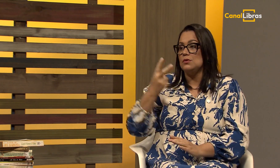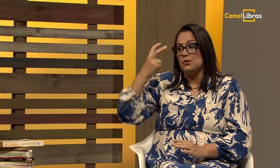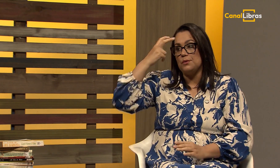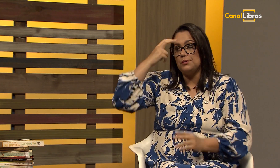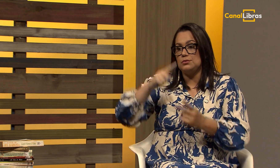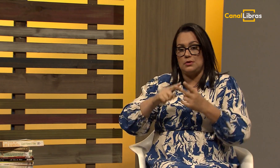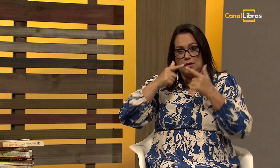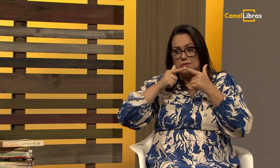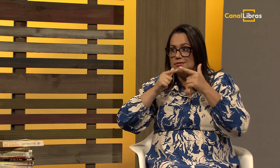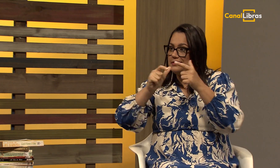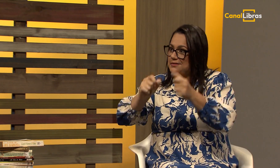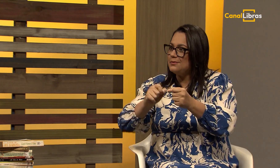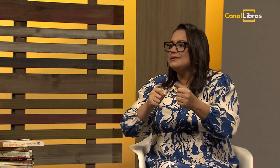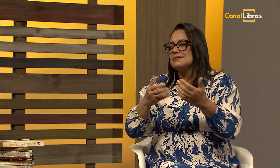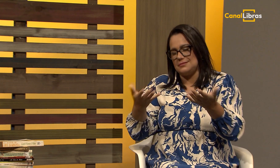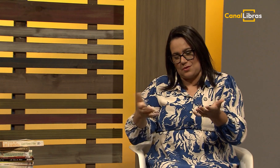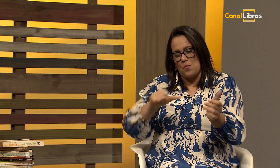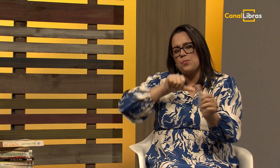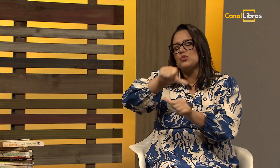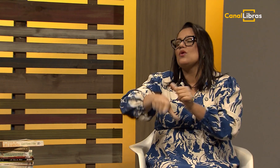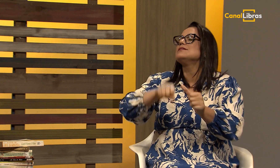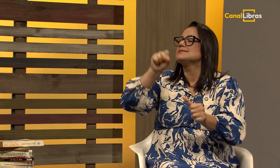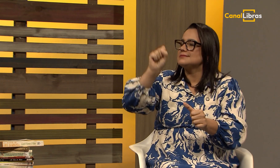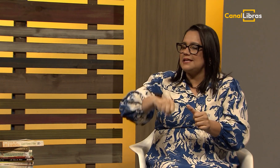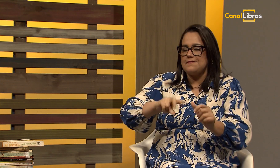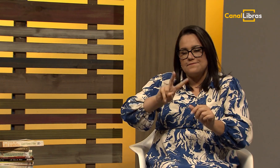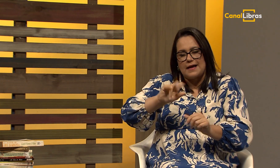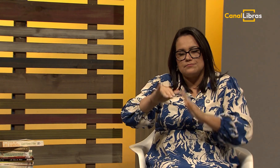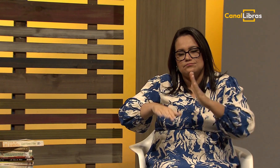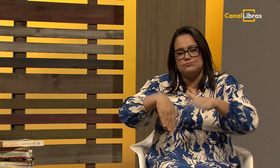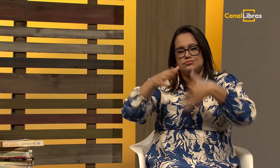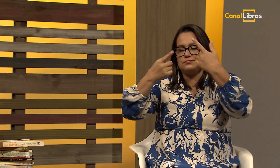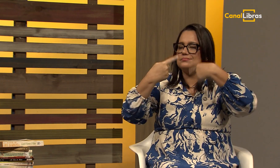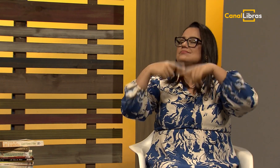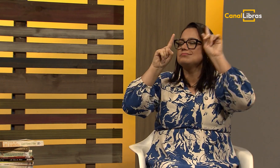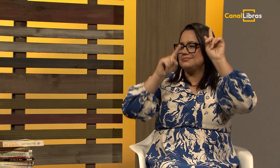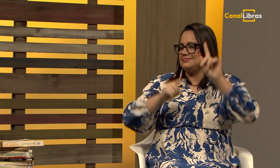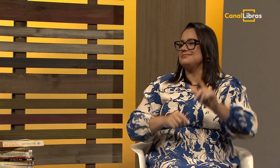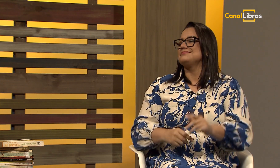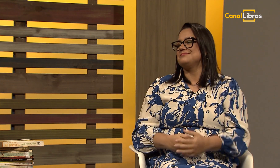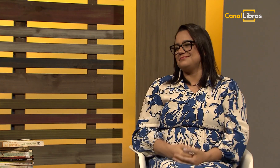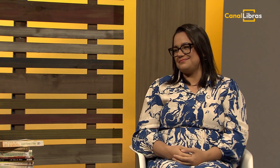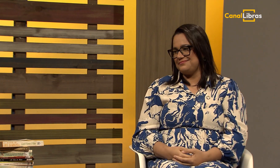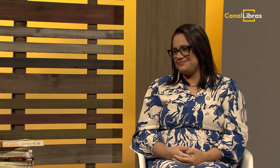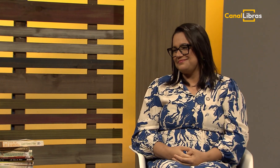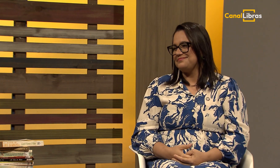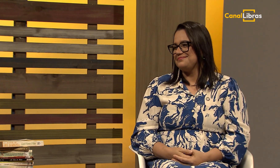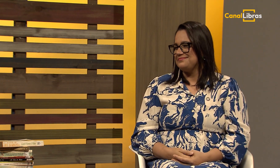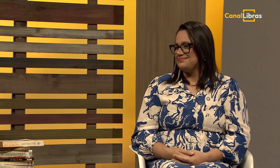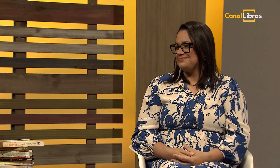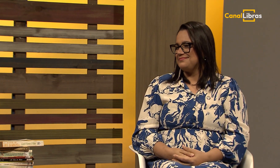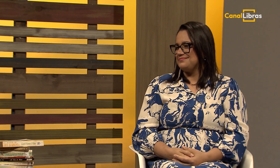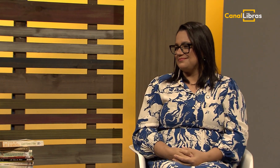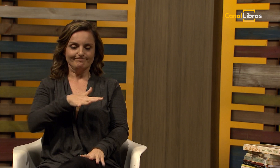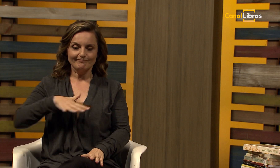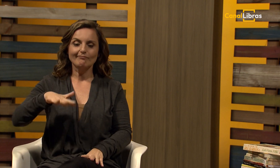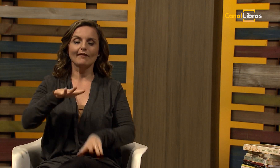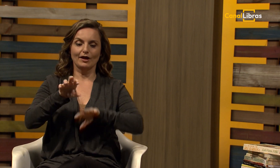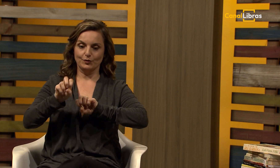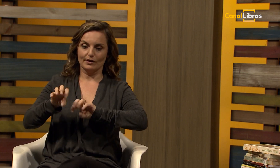bilíngue, que é voltada para todas as especificidades próprias da cultura e identidades surdas, assim como linguística. Não